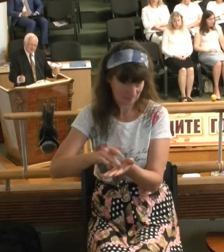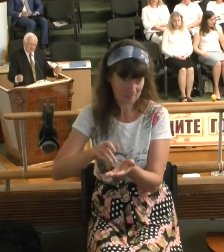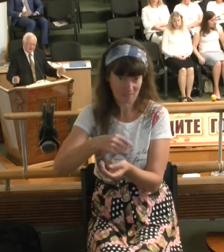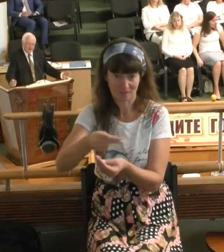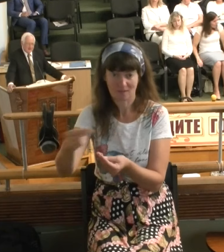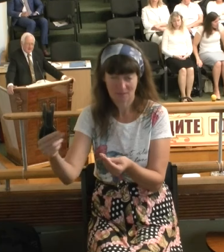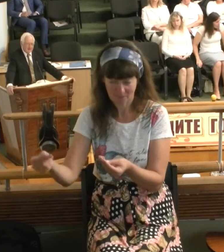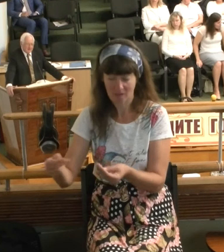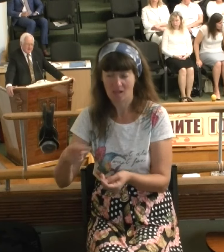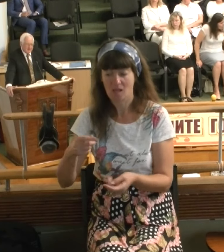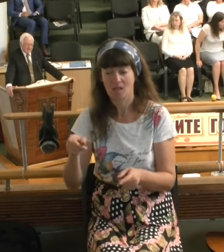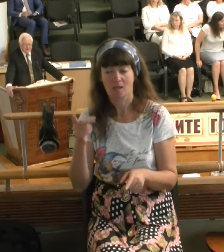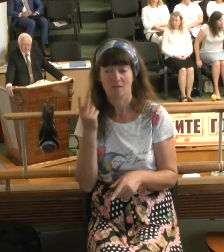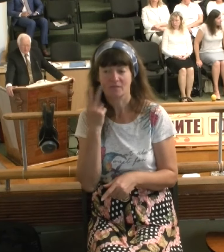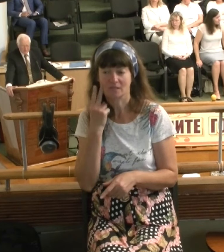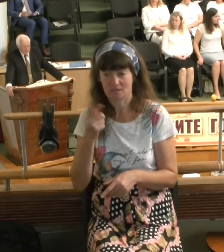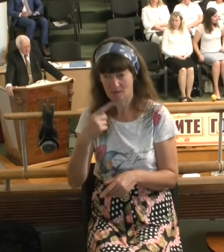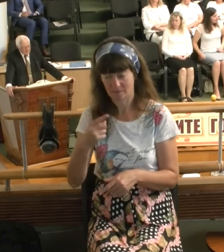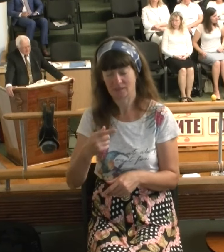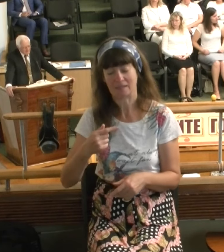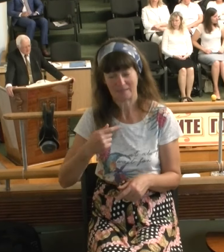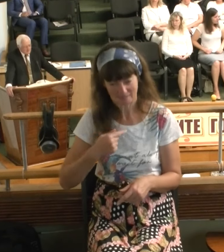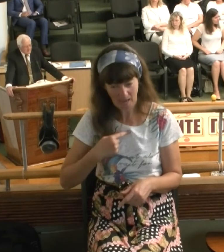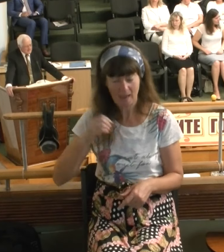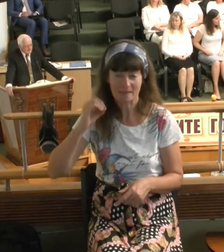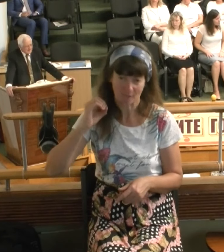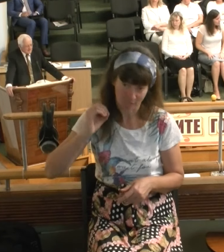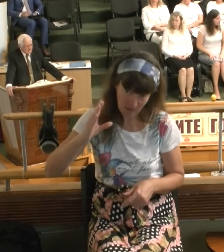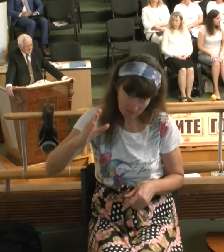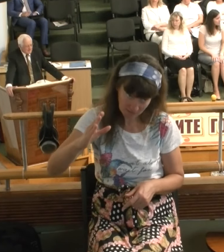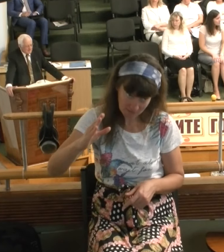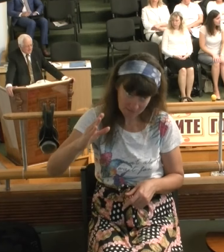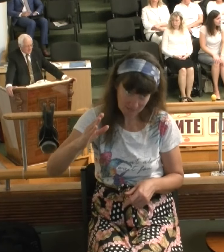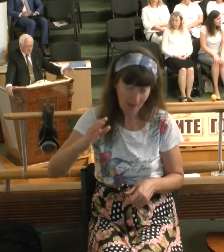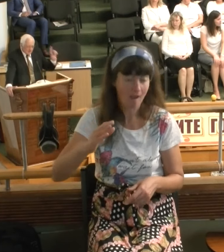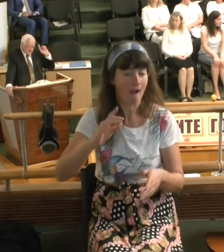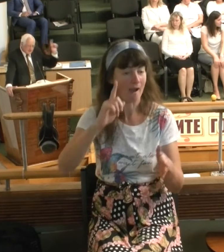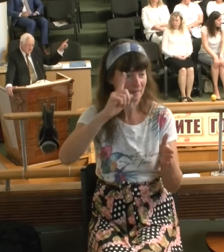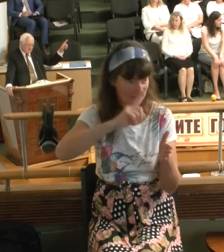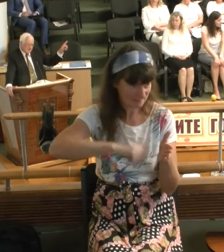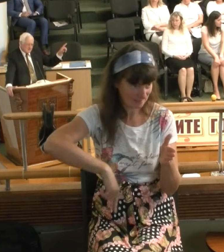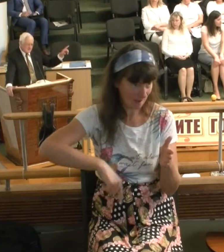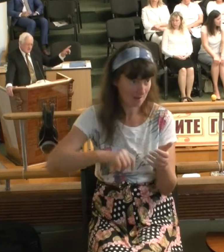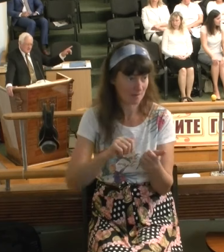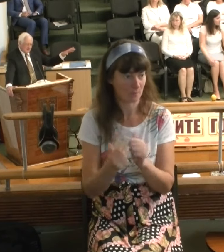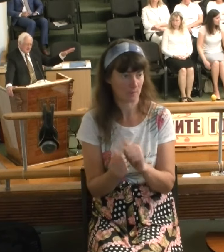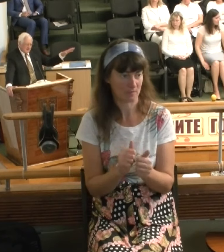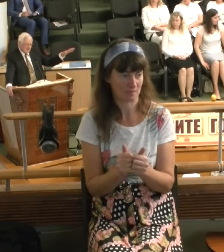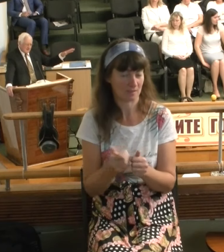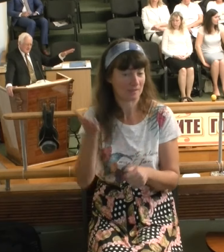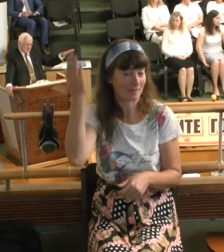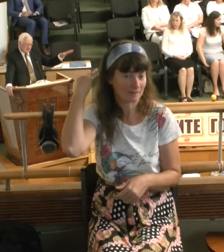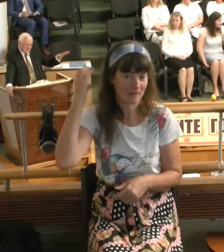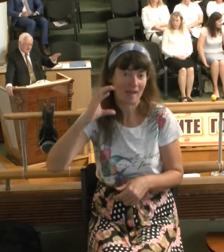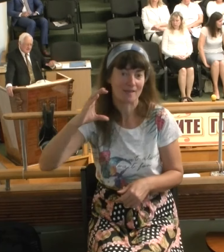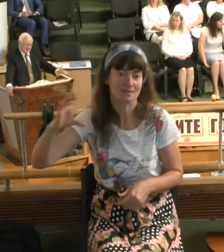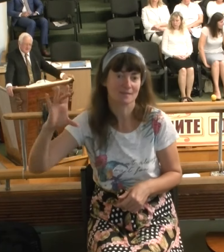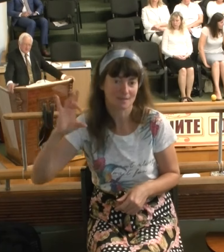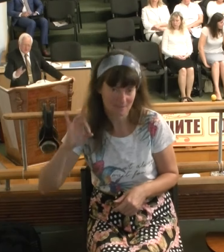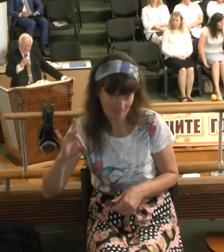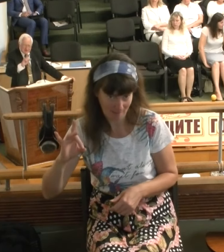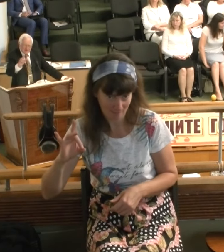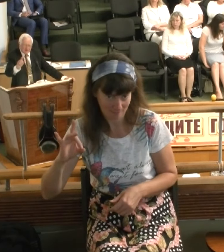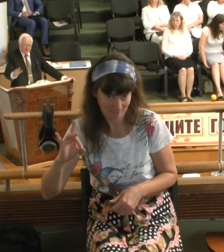христиане, баптисты, знаете, что люди говорили? Какое было мнение? До советские времена люди